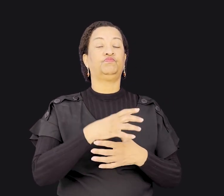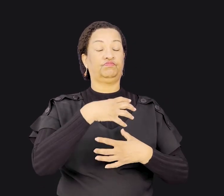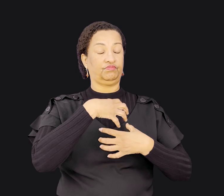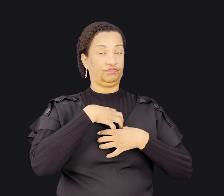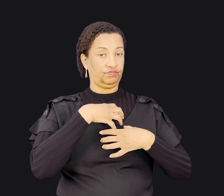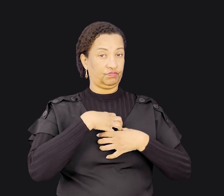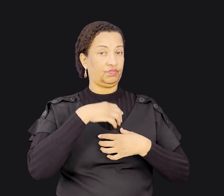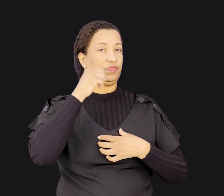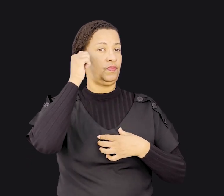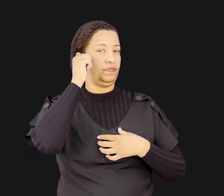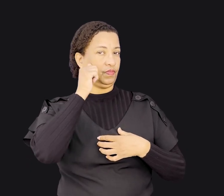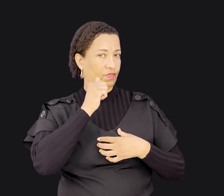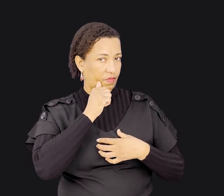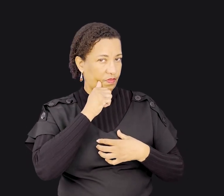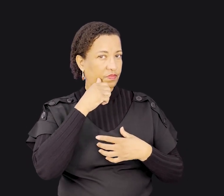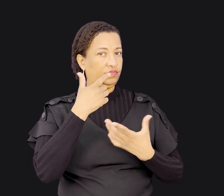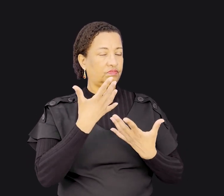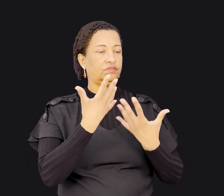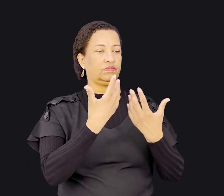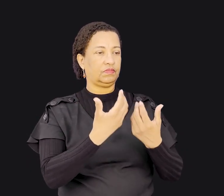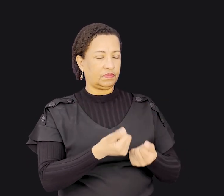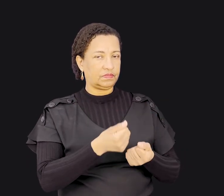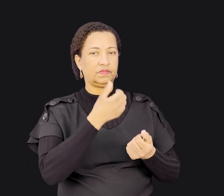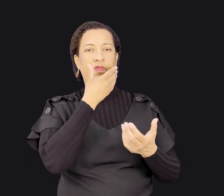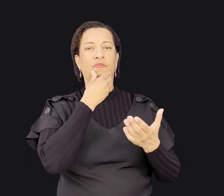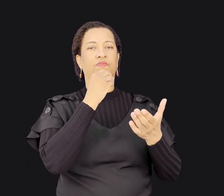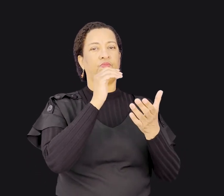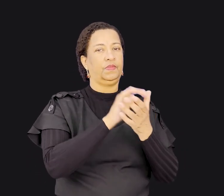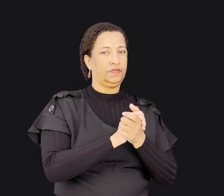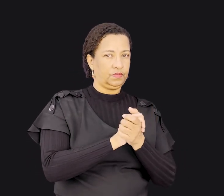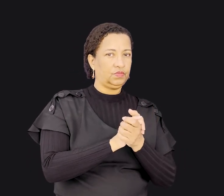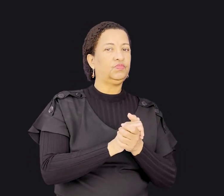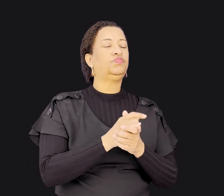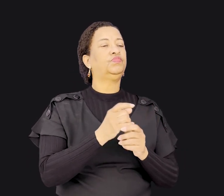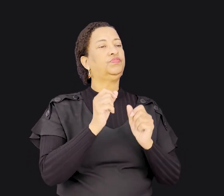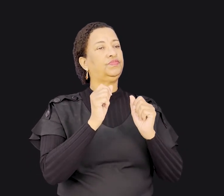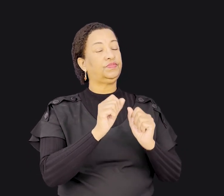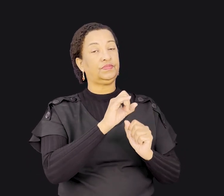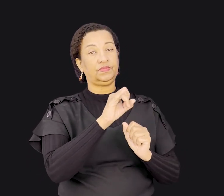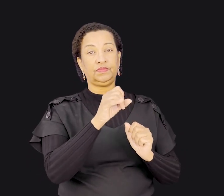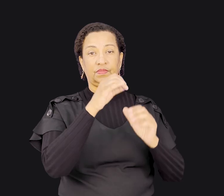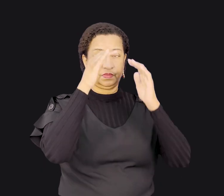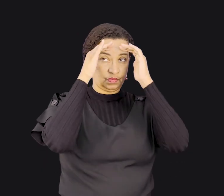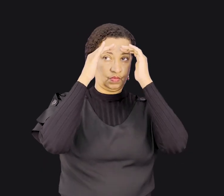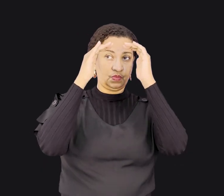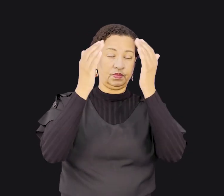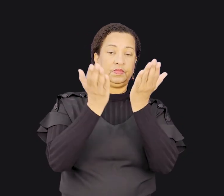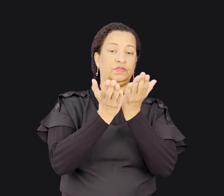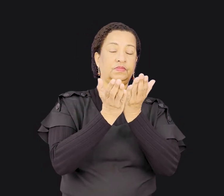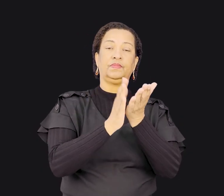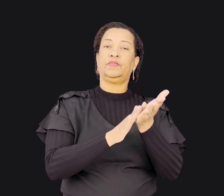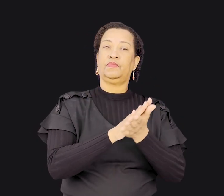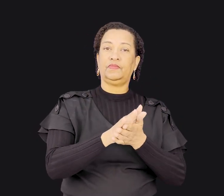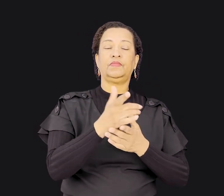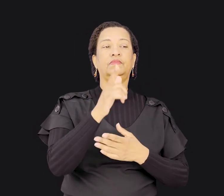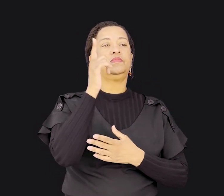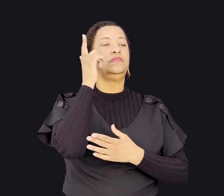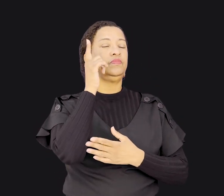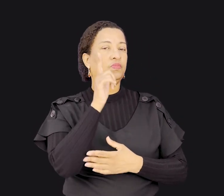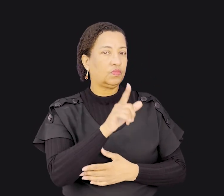modo, mulheres, sujeitem-se cada uma a seu marido, a fim de que, se ele não obedece à palavra, seja ganho sem palavra,